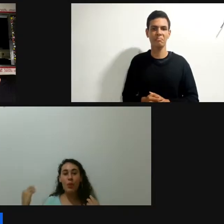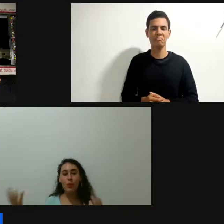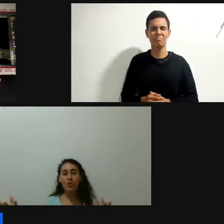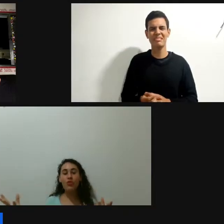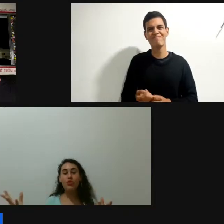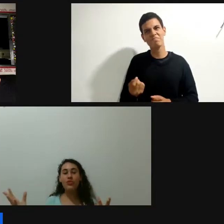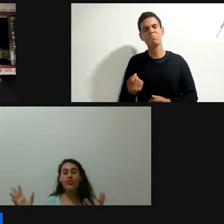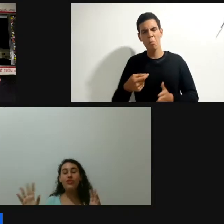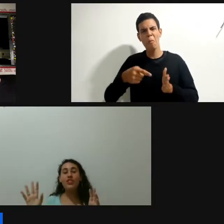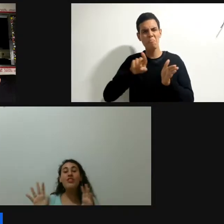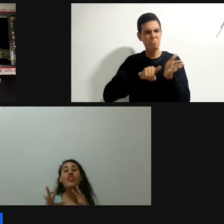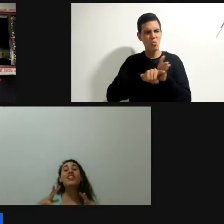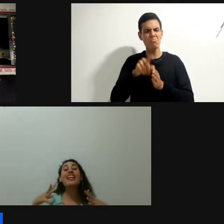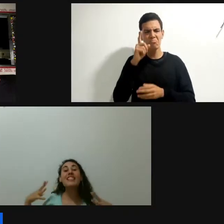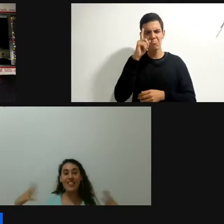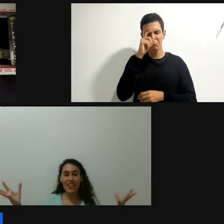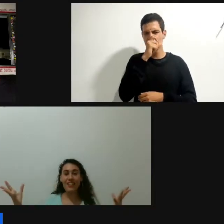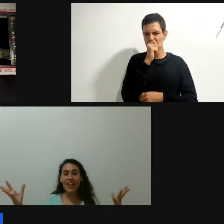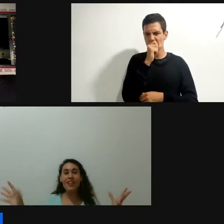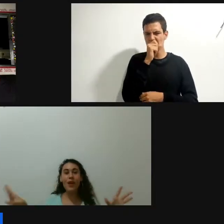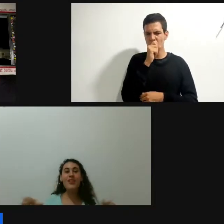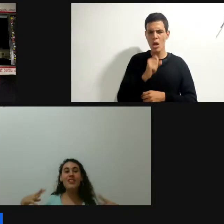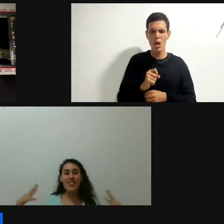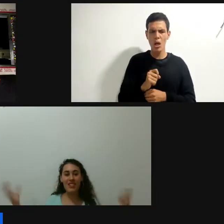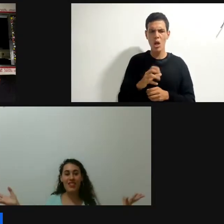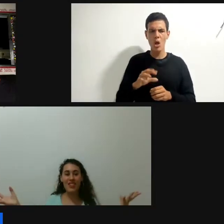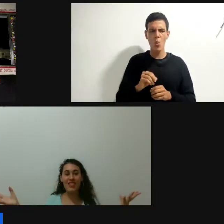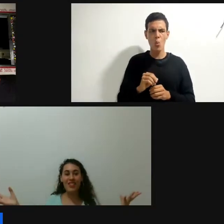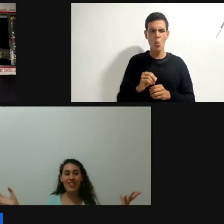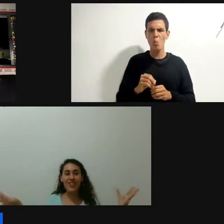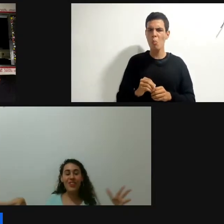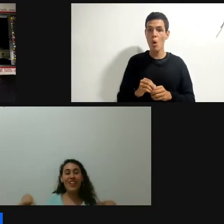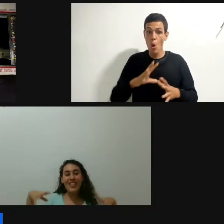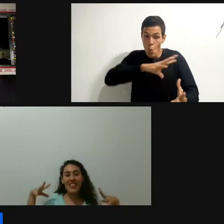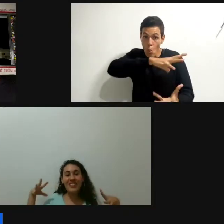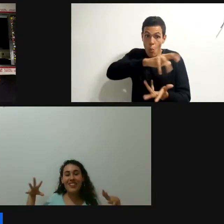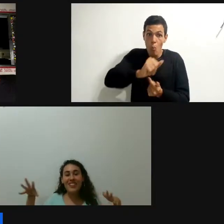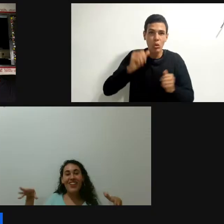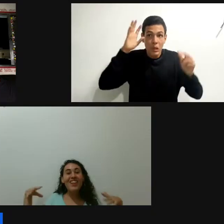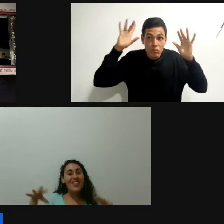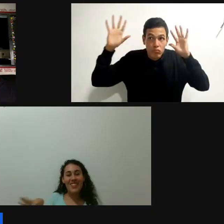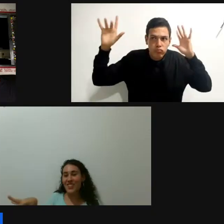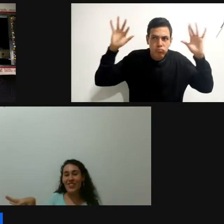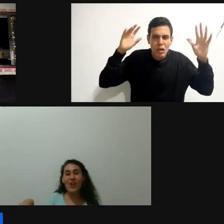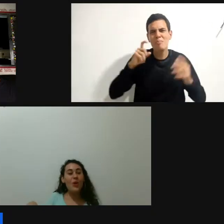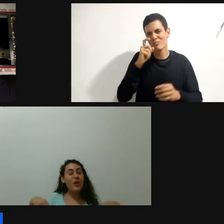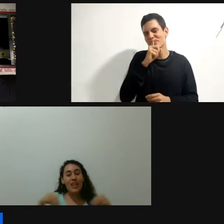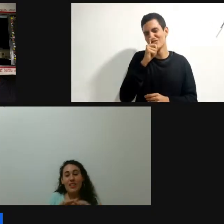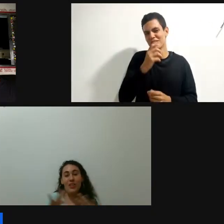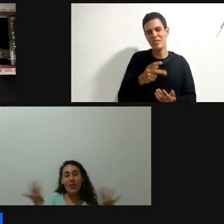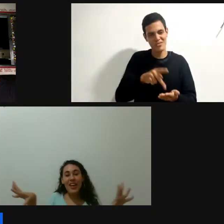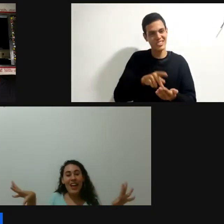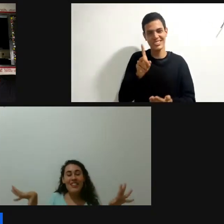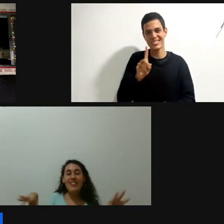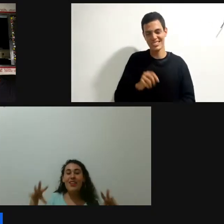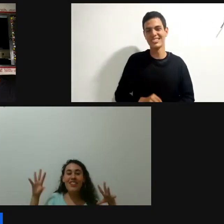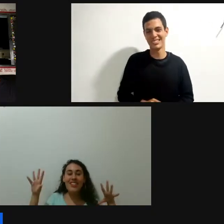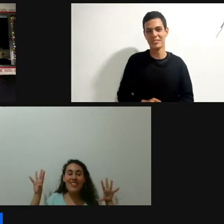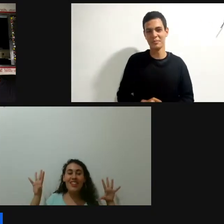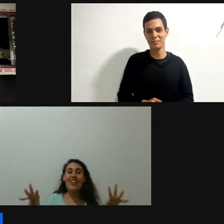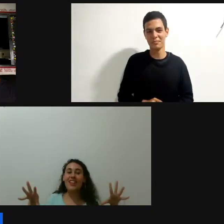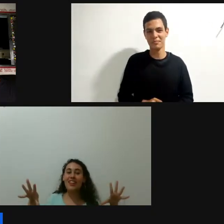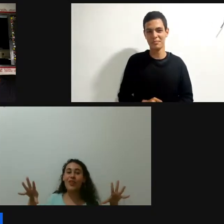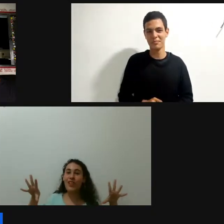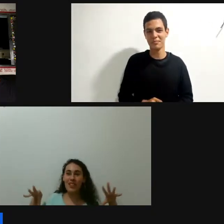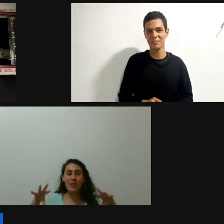que é um mundo de fantasia, né? Não existe. No papel. Isso. O que a gente conhece não